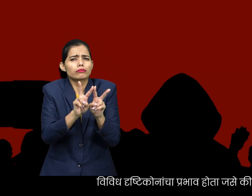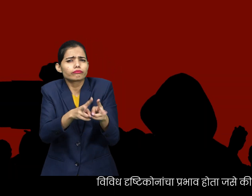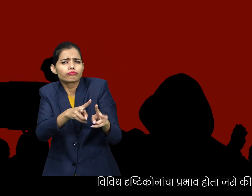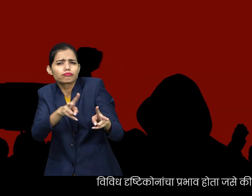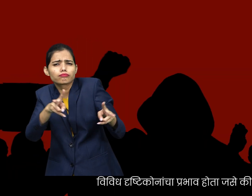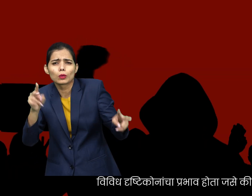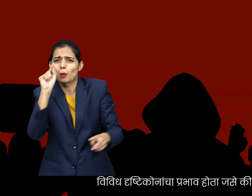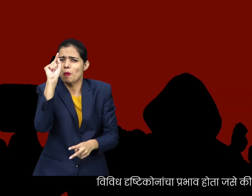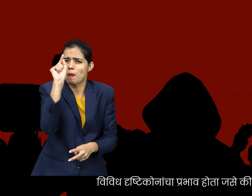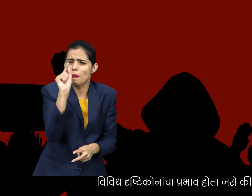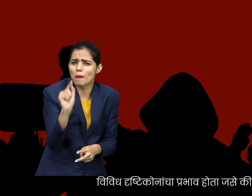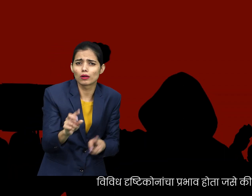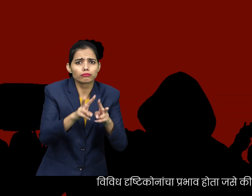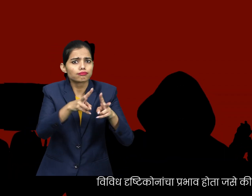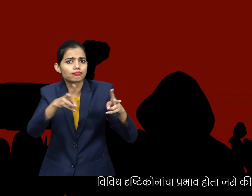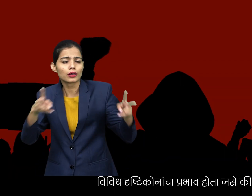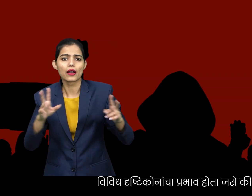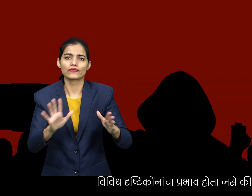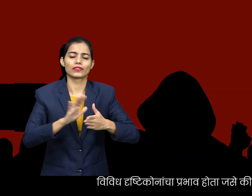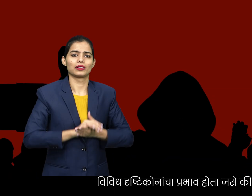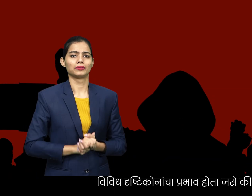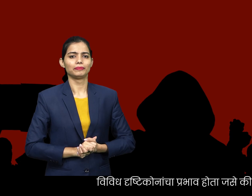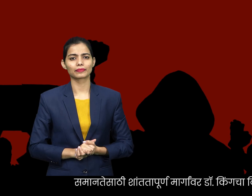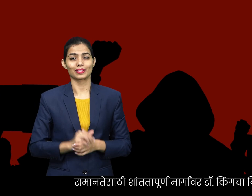विविध दृष्टिकोनाचा प्रभाव होता, जसे की